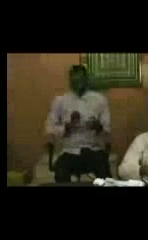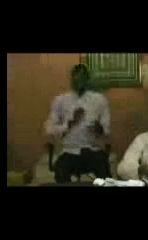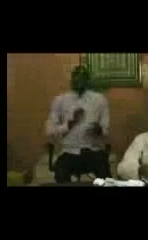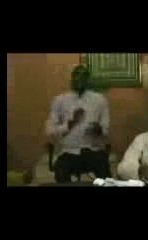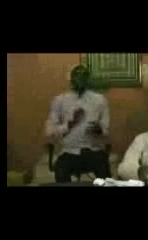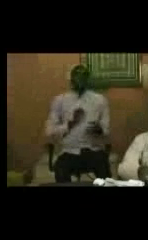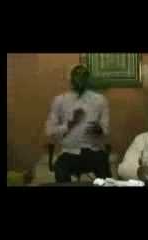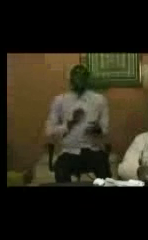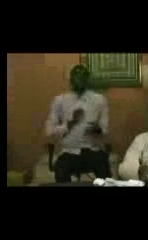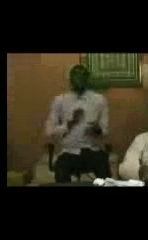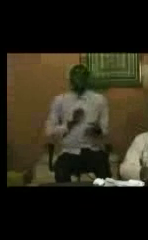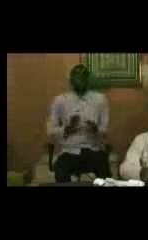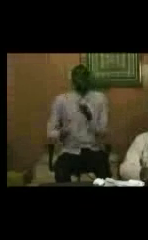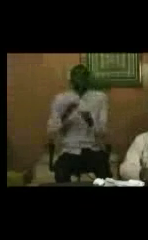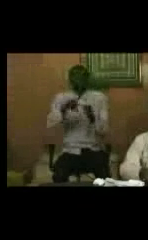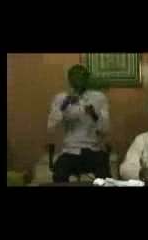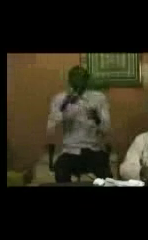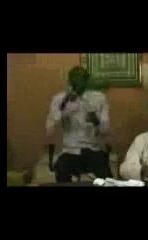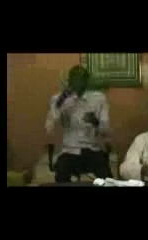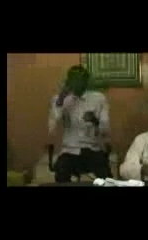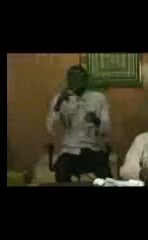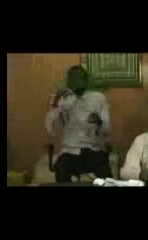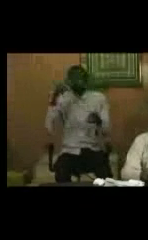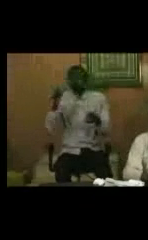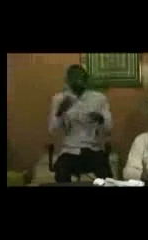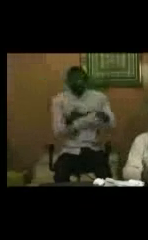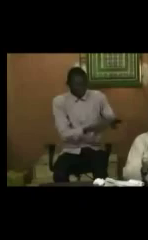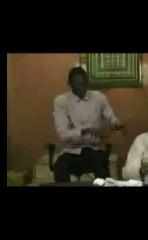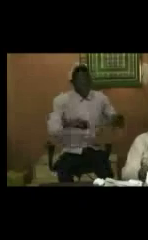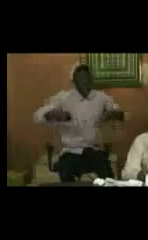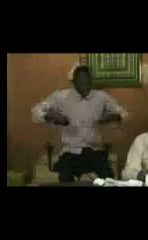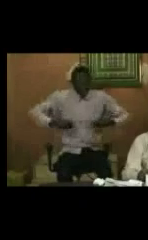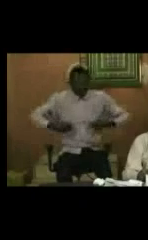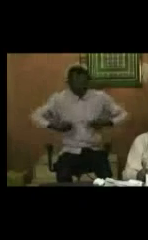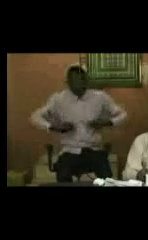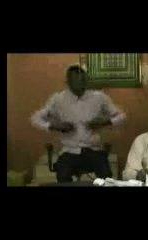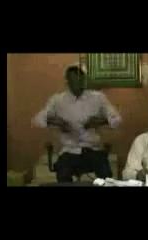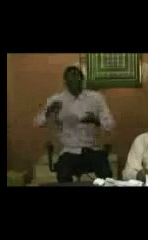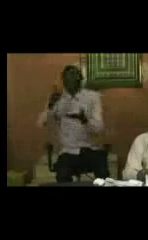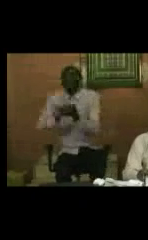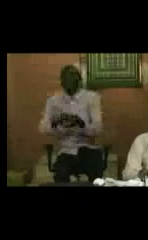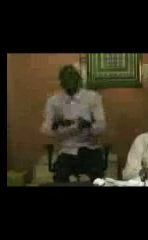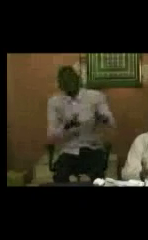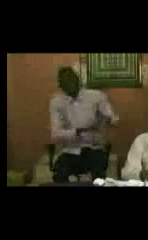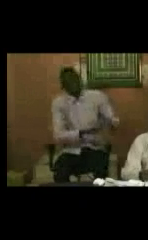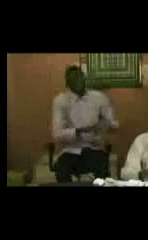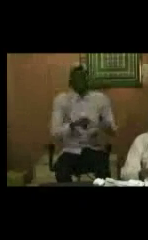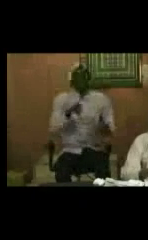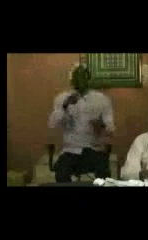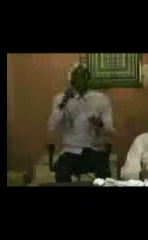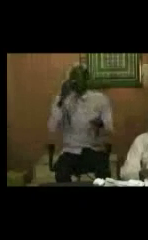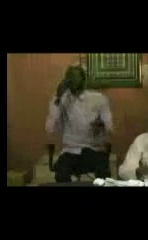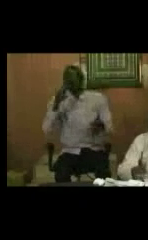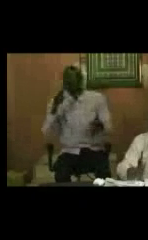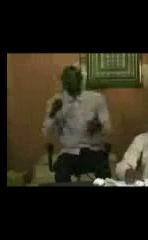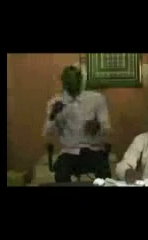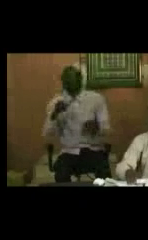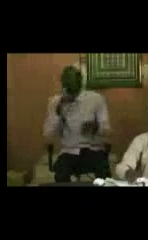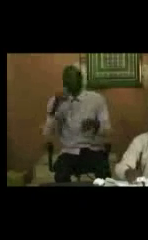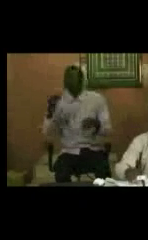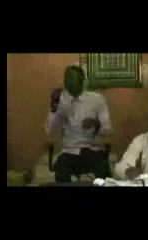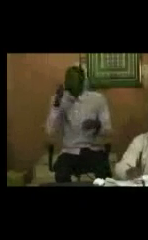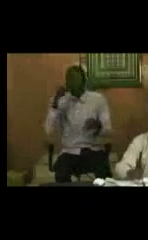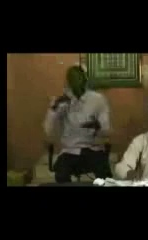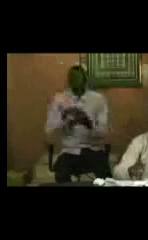sandini awon ede gbigbe ede to nje okun bete lokolopo re ko ye ko